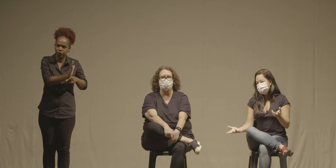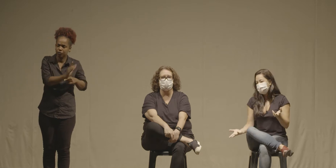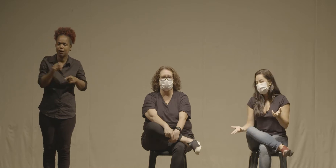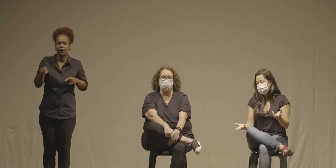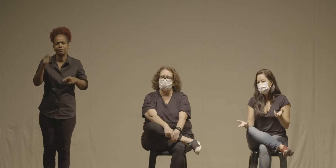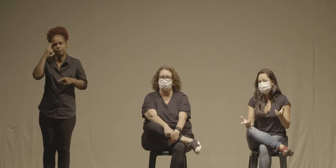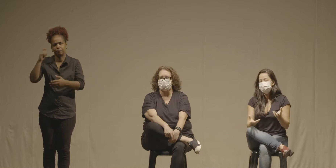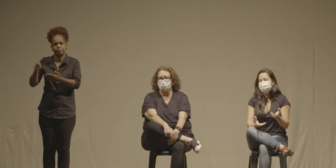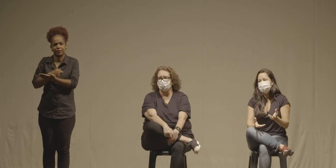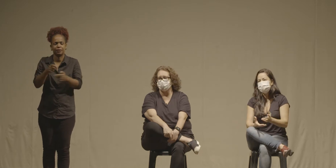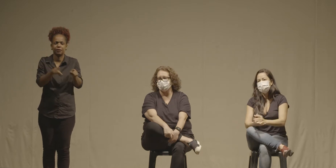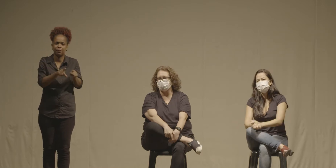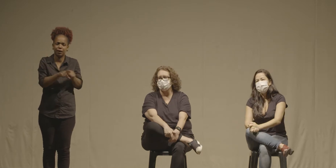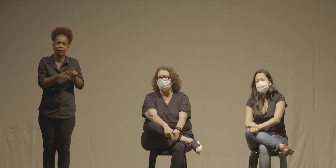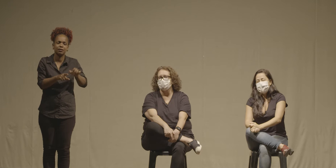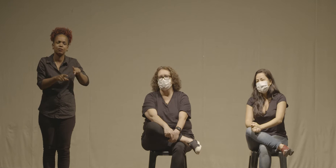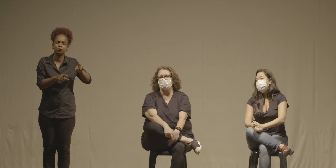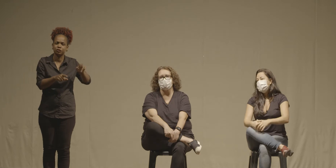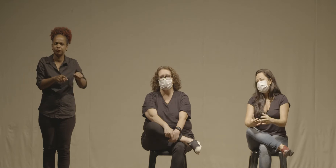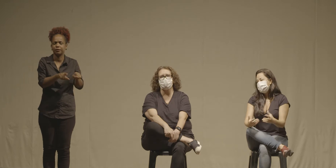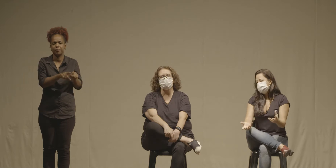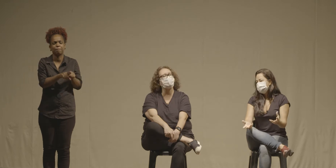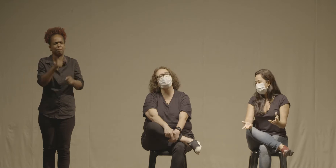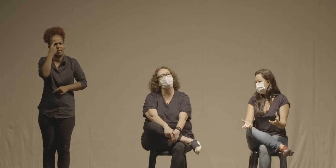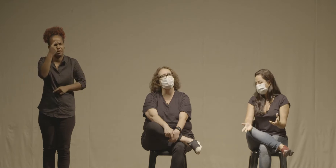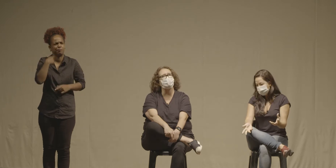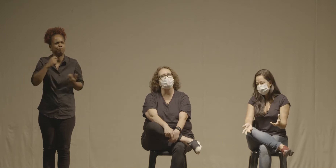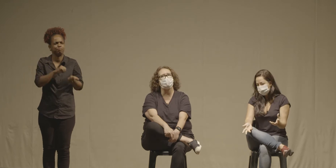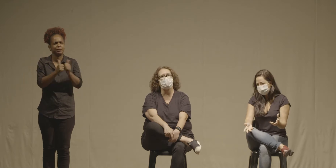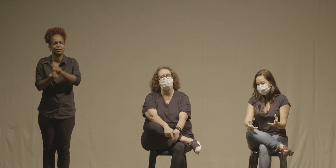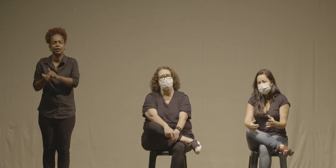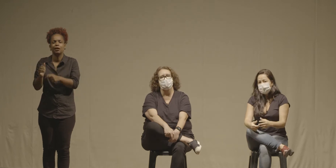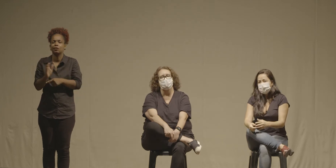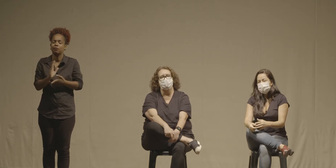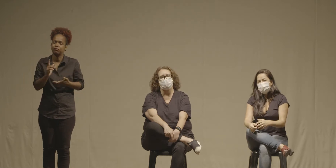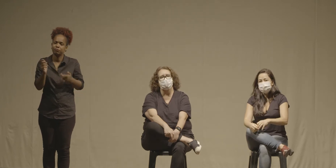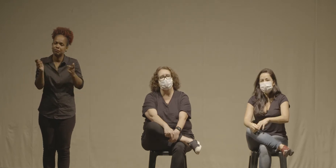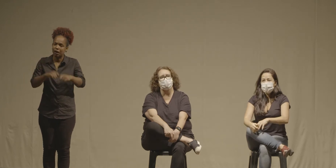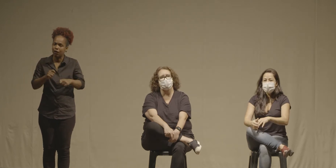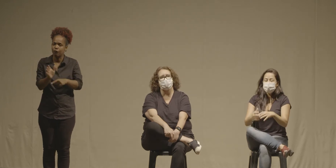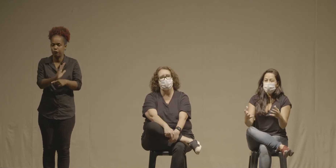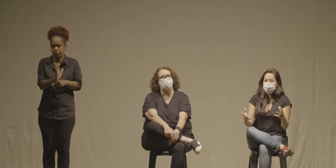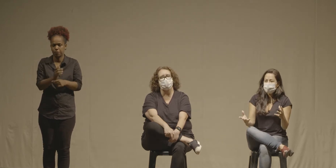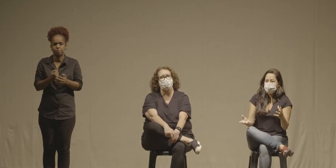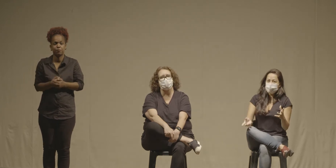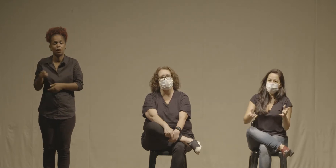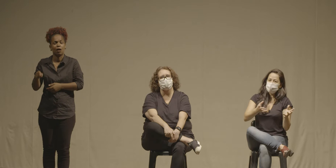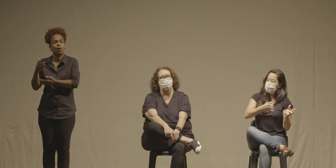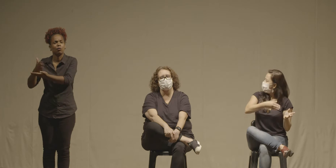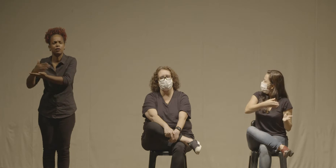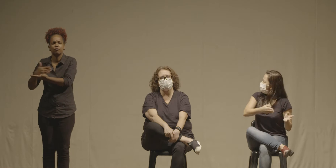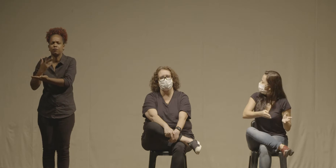também assina a produção executiva desse filme, ela tinha a ideia de transformar o livro no filme. E o livro, ele conta,